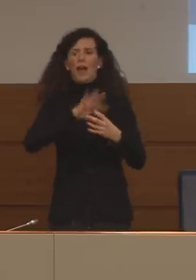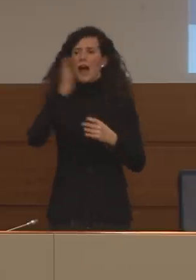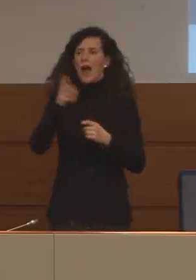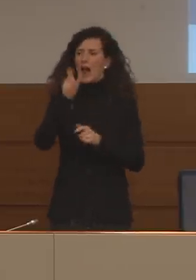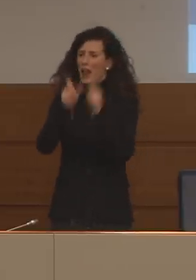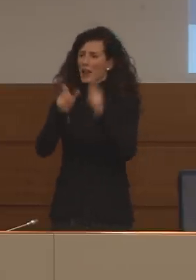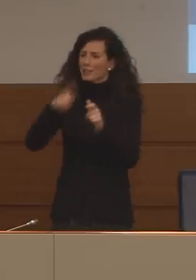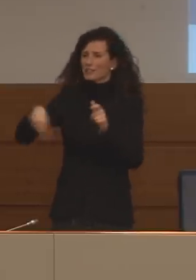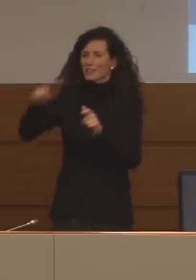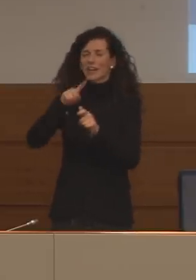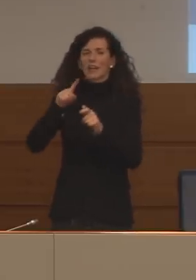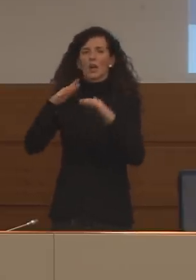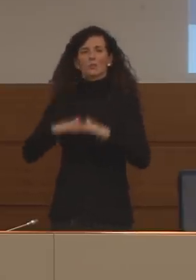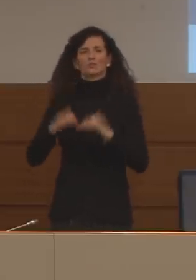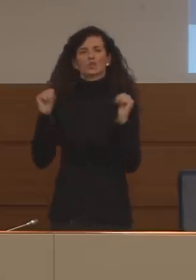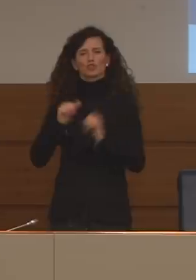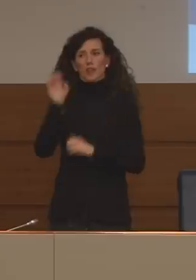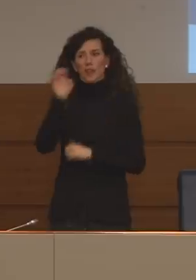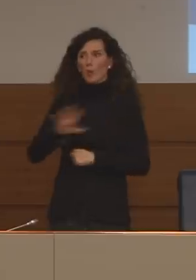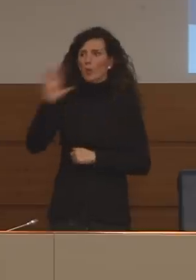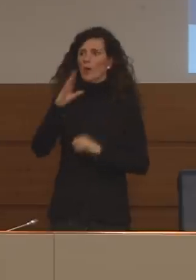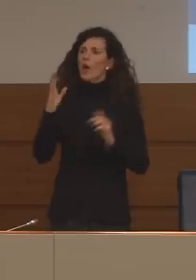delle protezioni civili europee